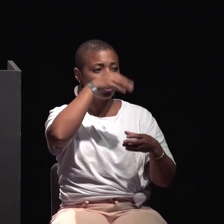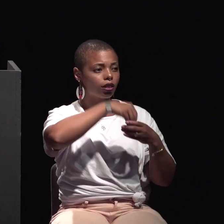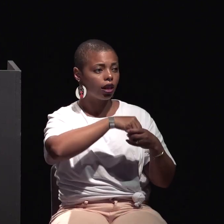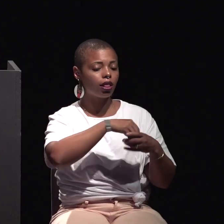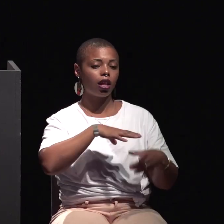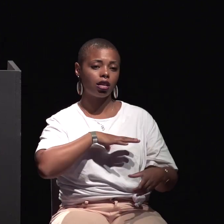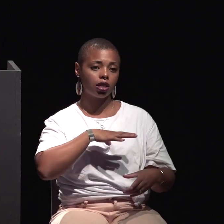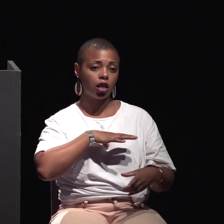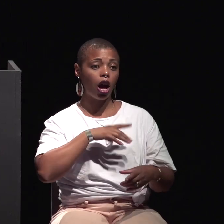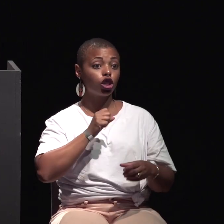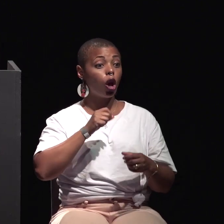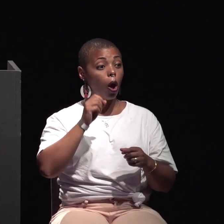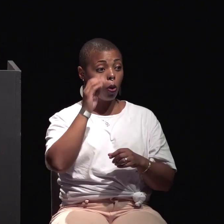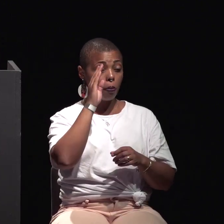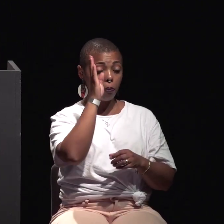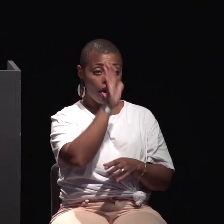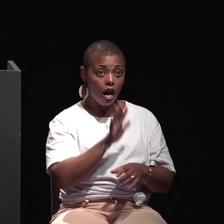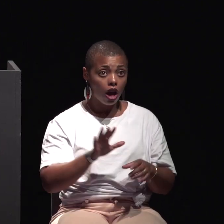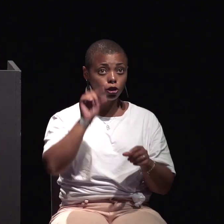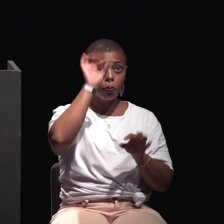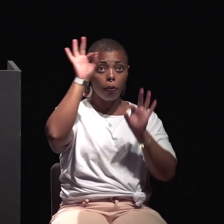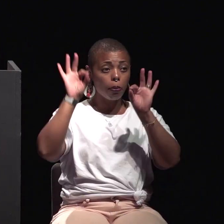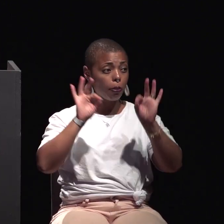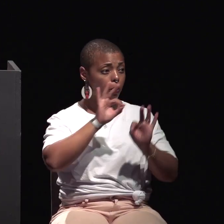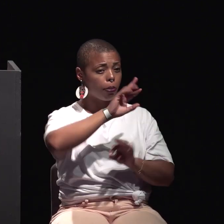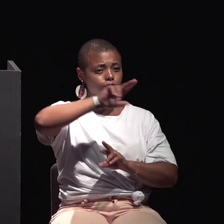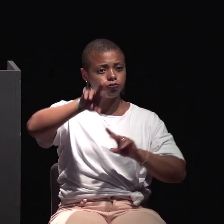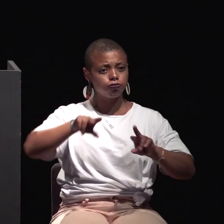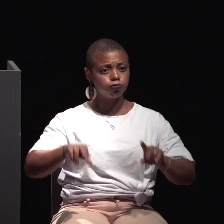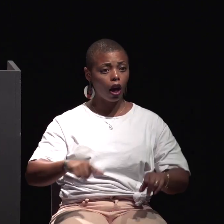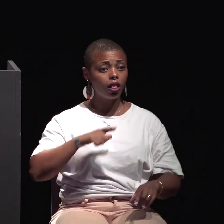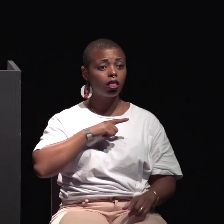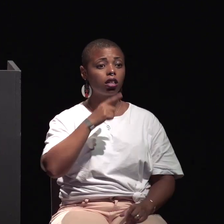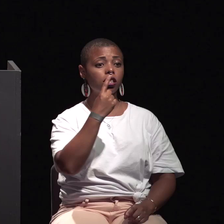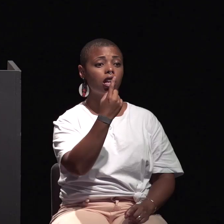país e em mais de 120 cidades atualmente.